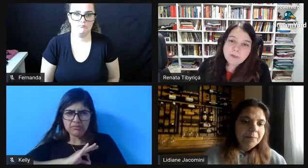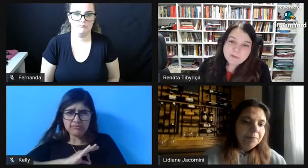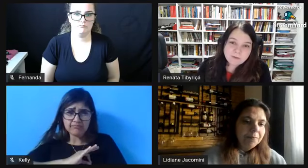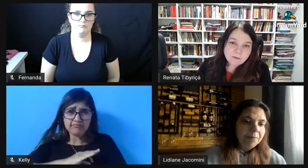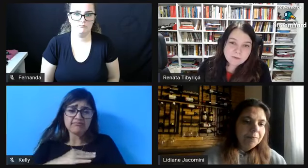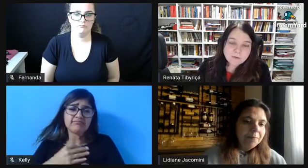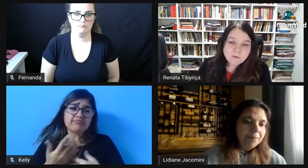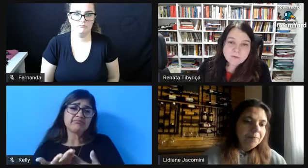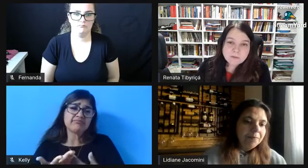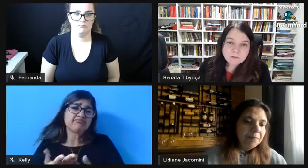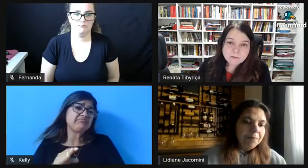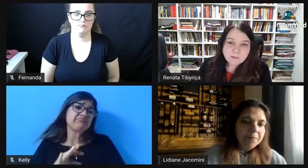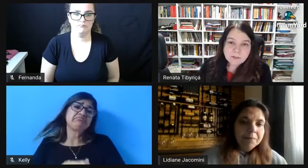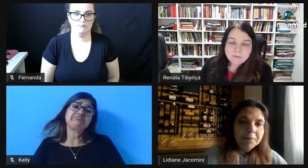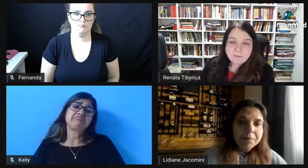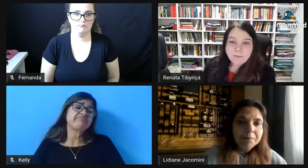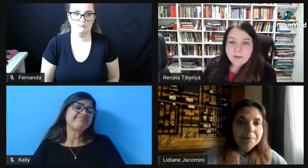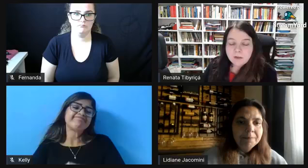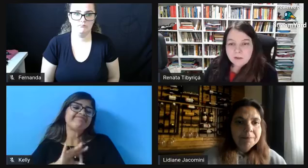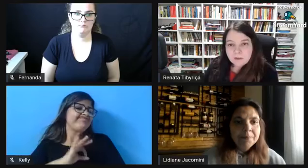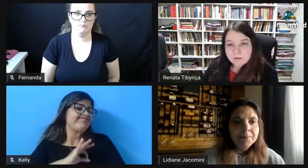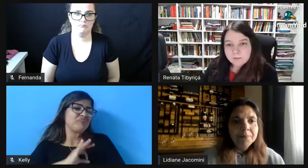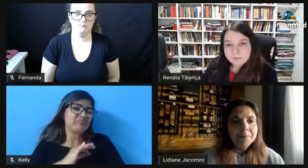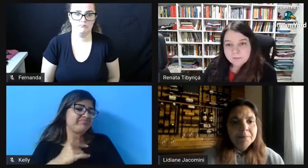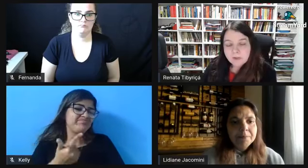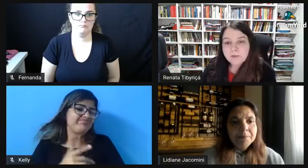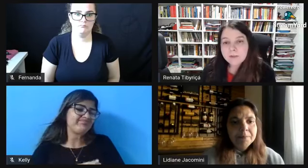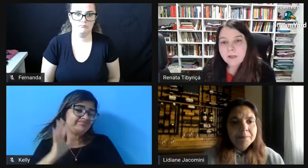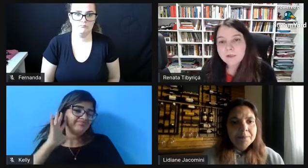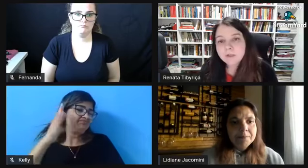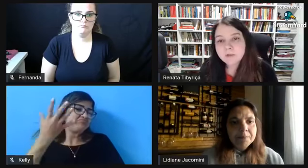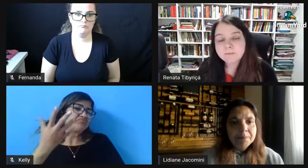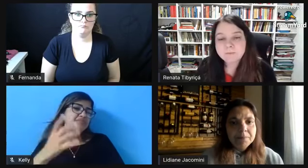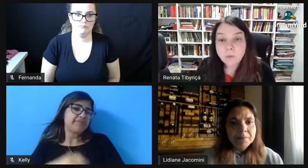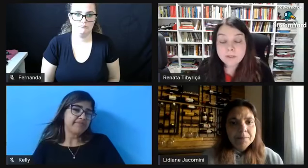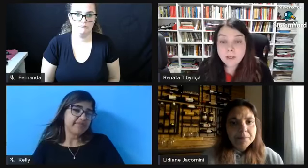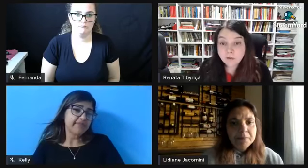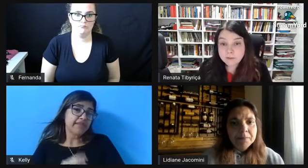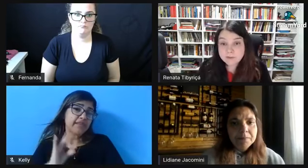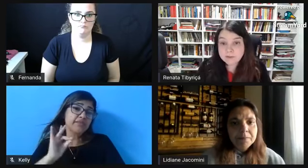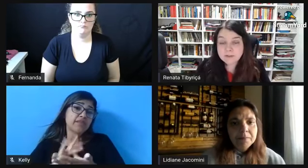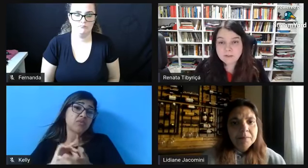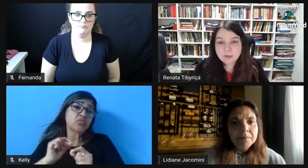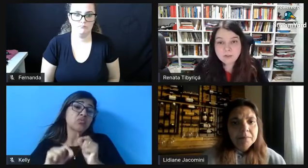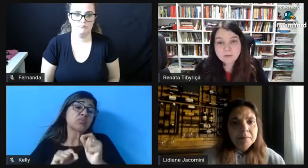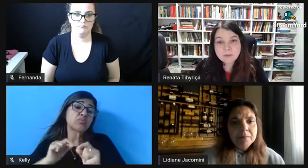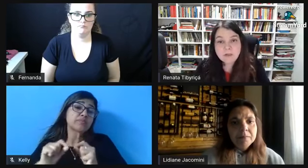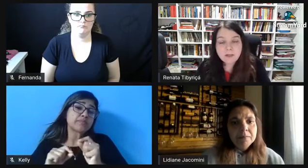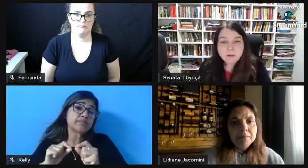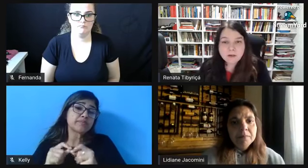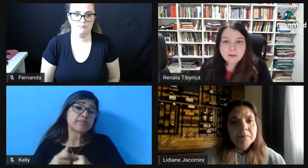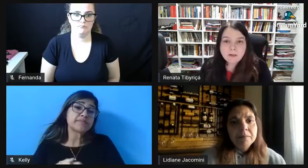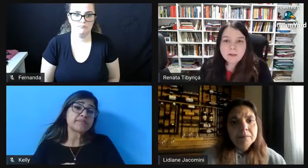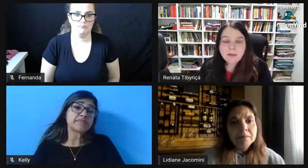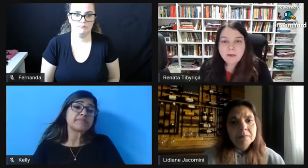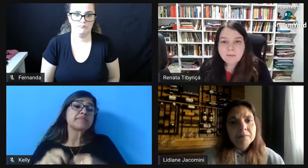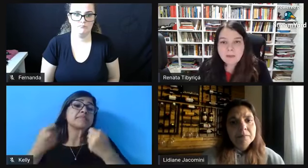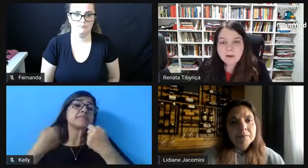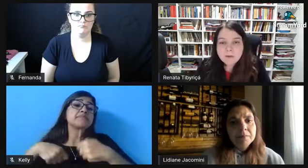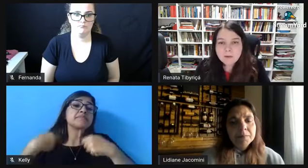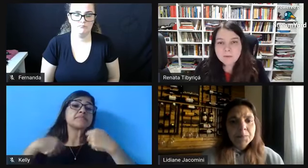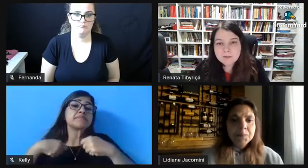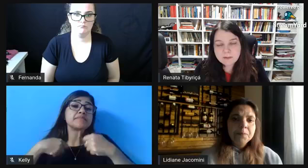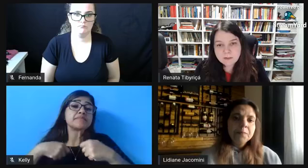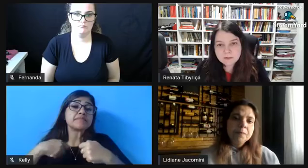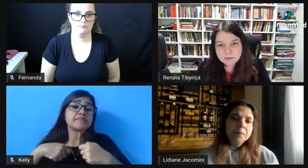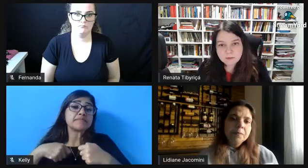A polícia não é a solução, né? Na verdade, o ideal nesse sentido seria